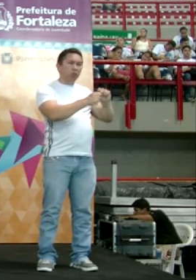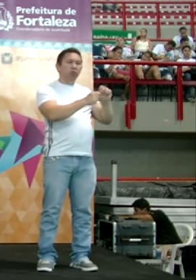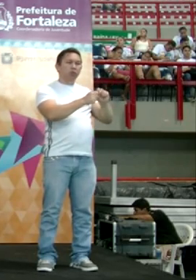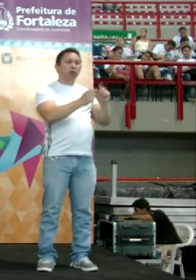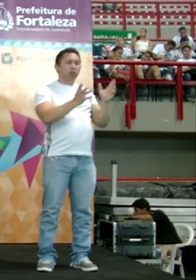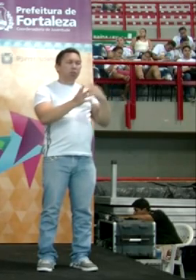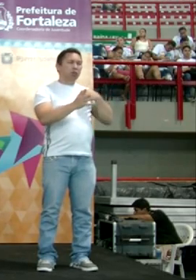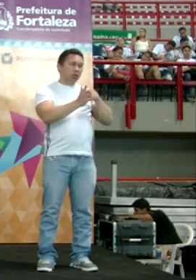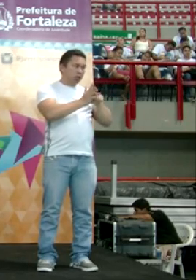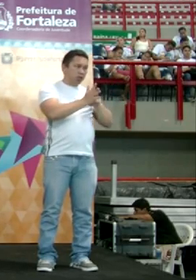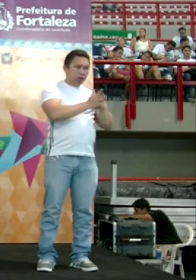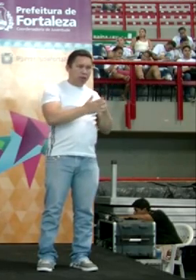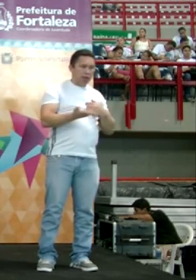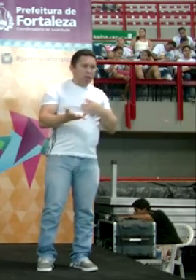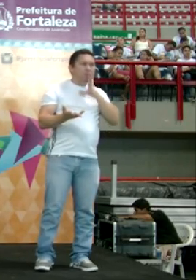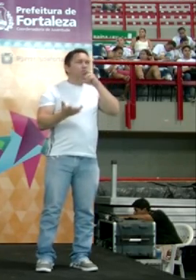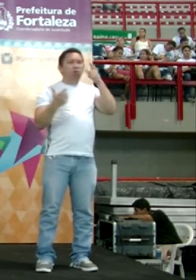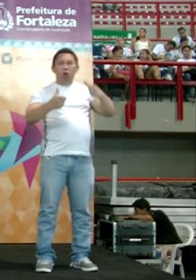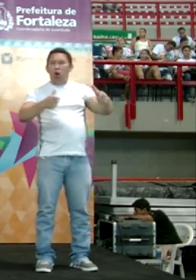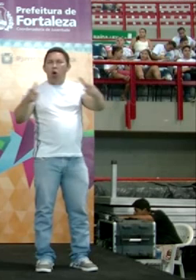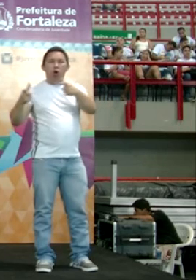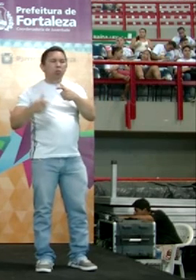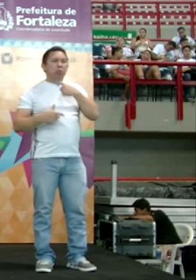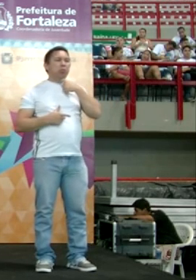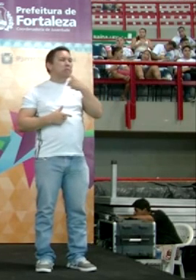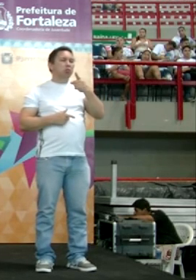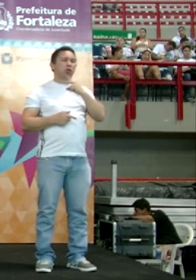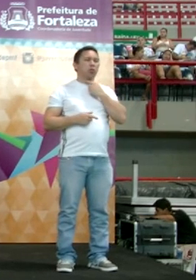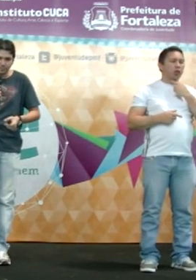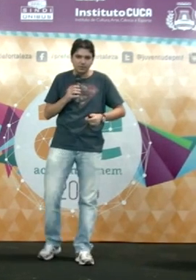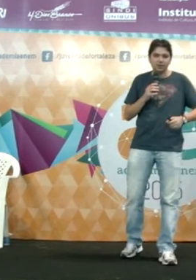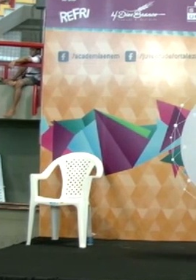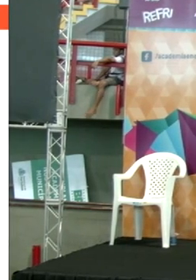é um problema, você não pode instalar em qualquer canto, é uma desvantagem.